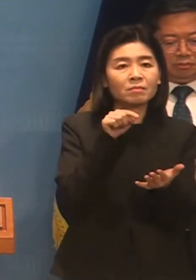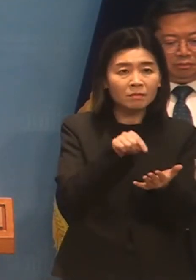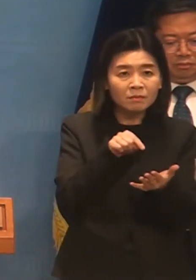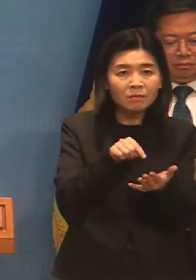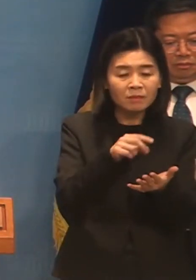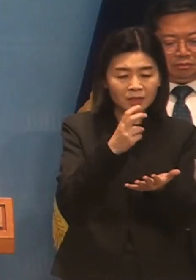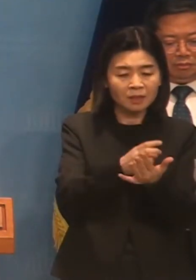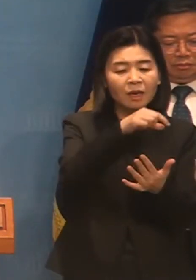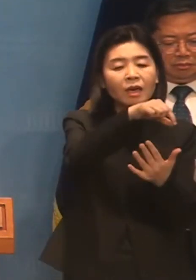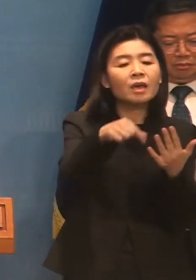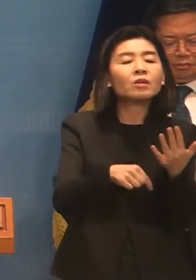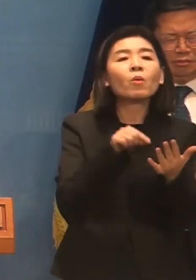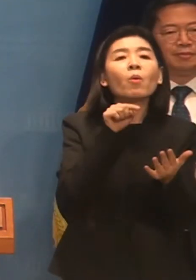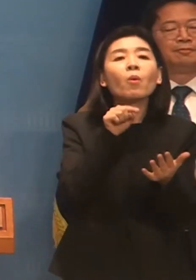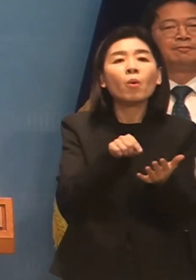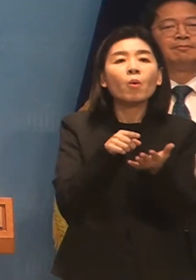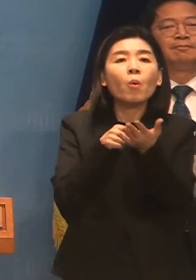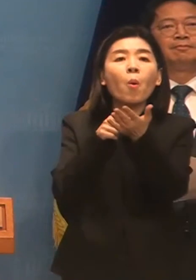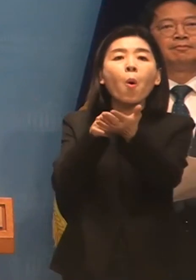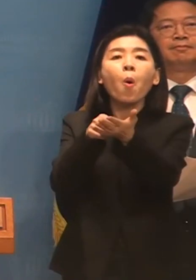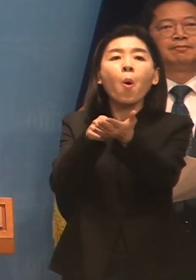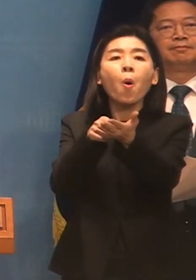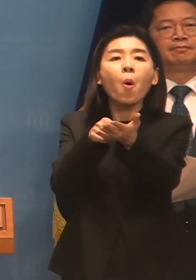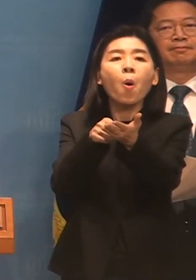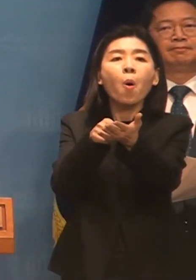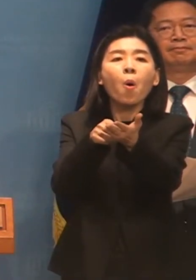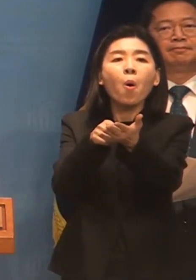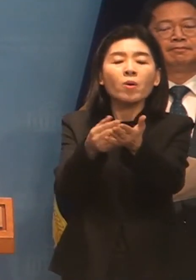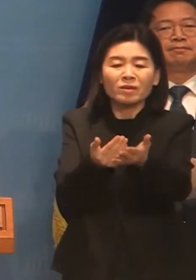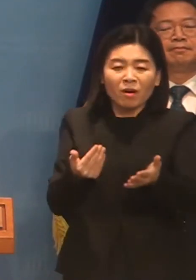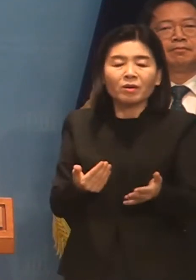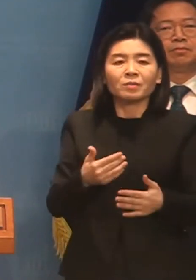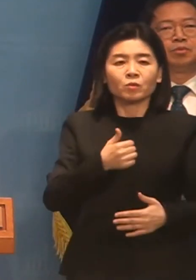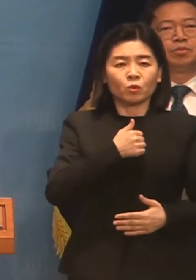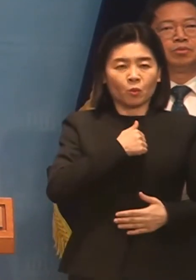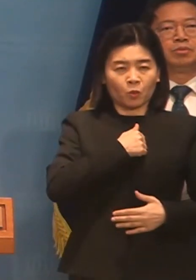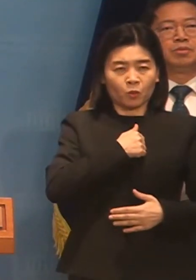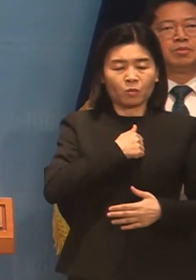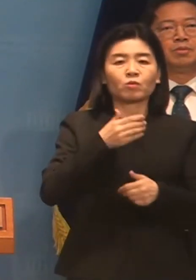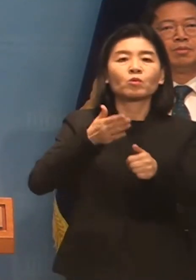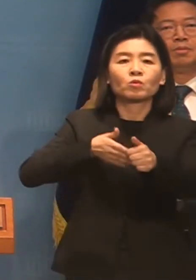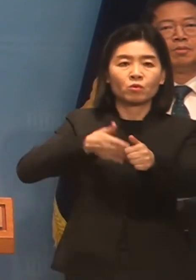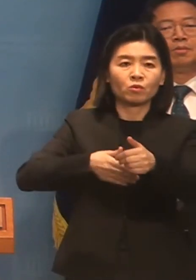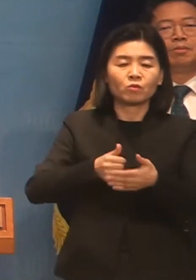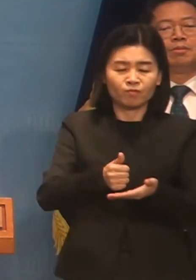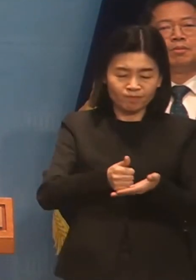즉 제도를 요구하는 것이 아닌 존엄을 요구하기 위해 이 자리에 섰습니다.